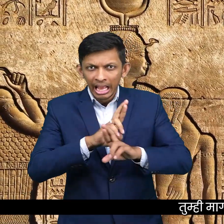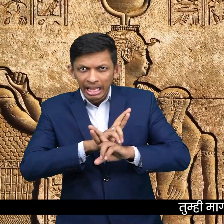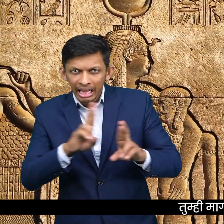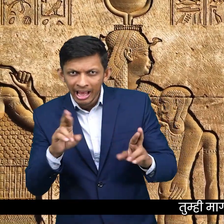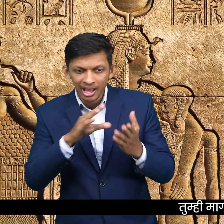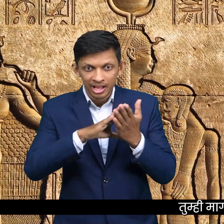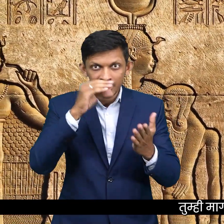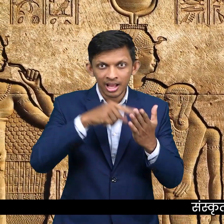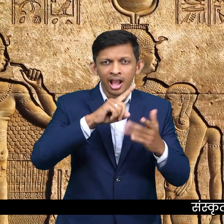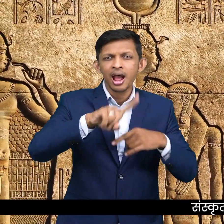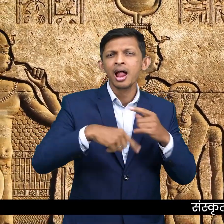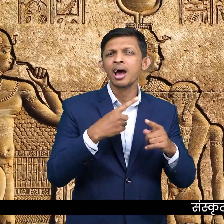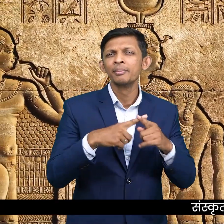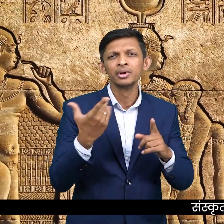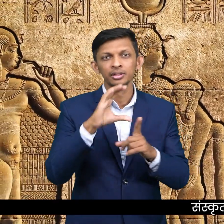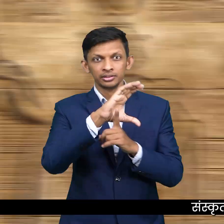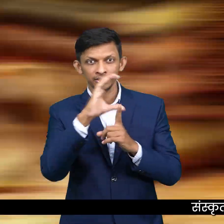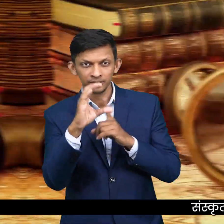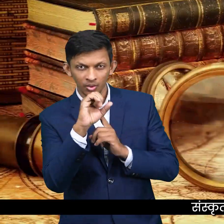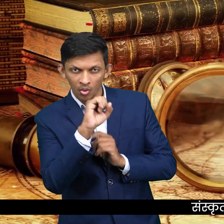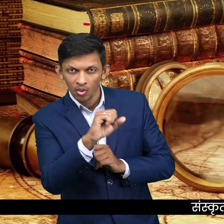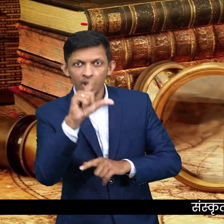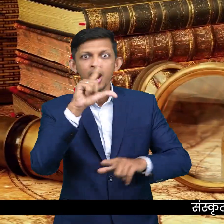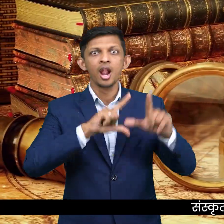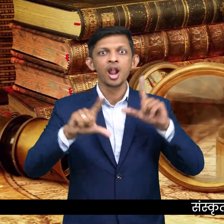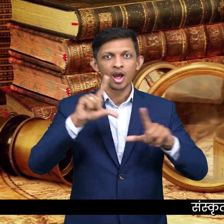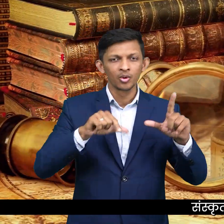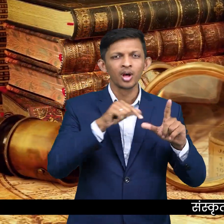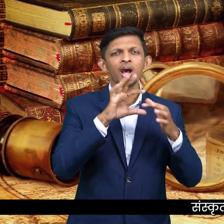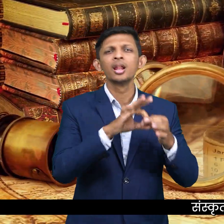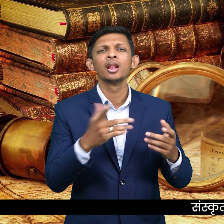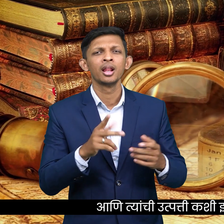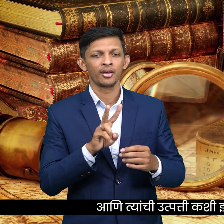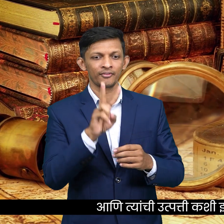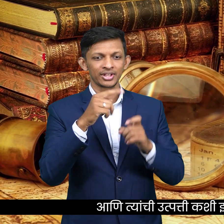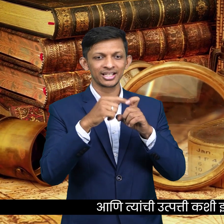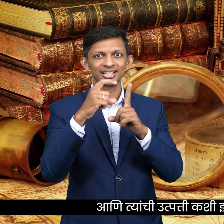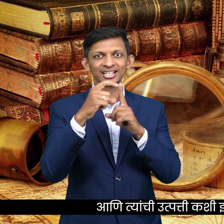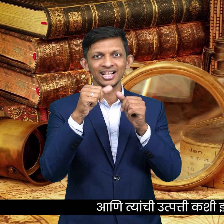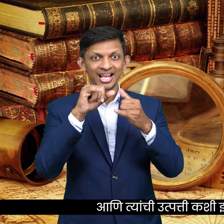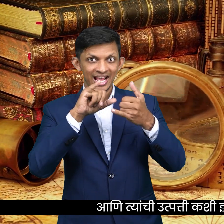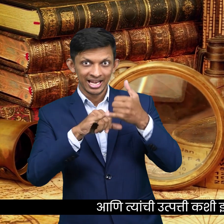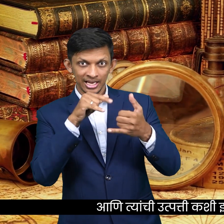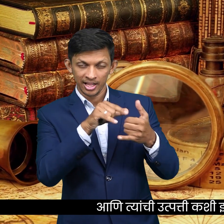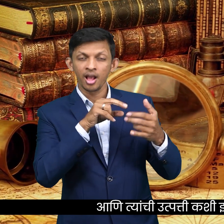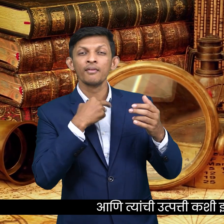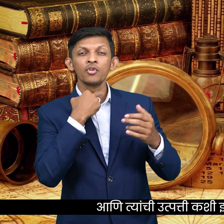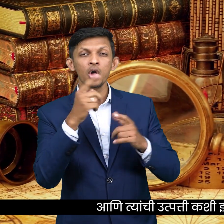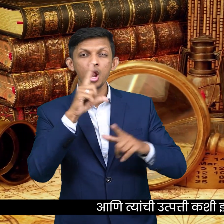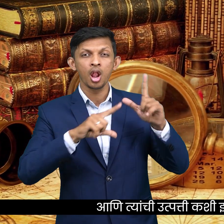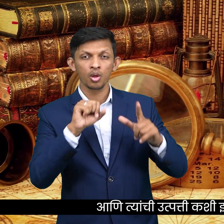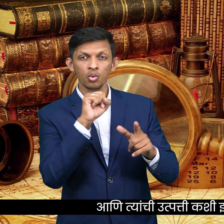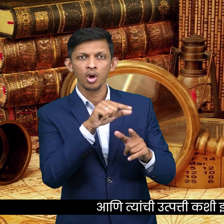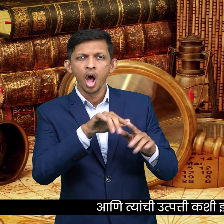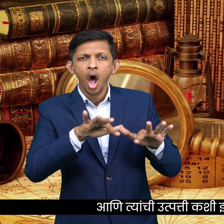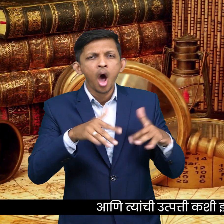तुम्ही मागील सत्रामधील संस्कृती, भाषा, वेद आणि त्यांची उत्पत्ती कशी झाली याबद्दल